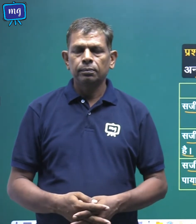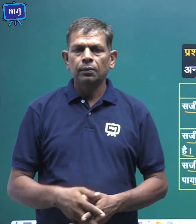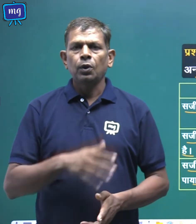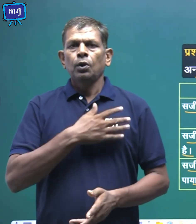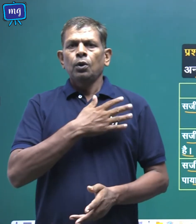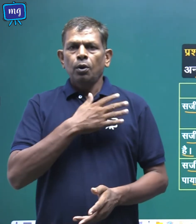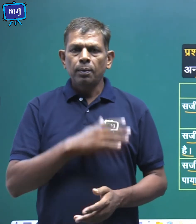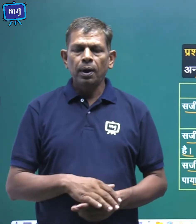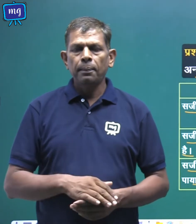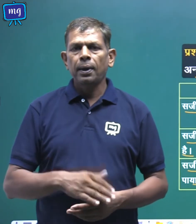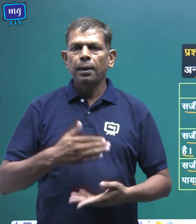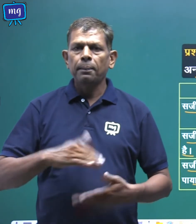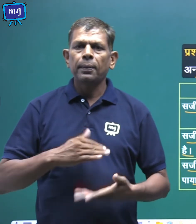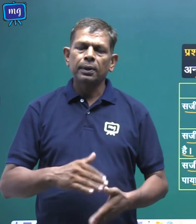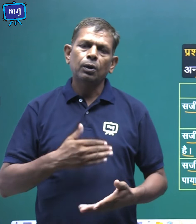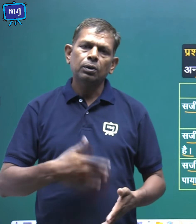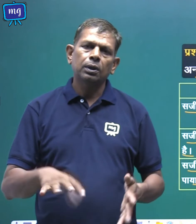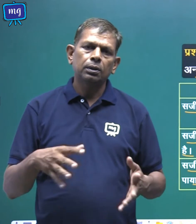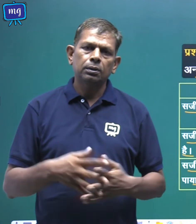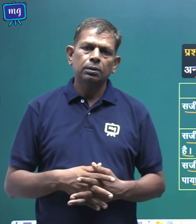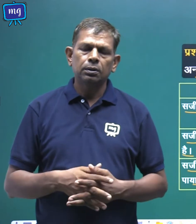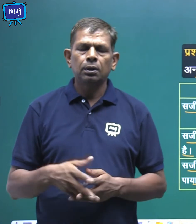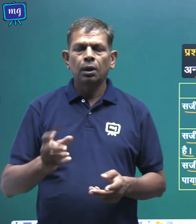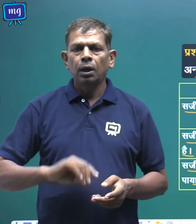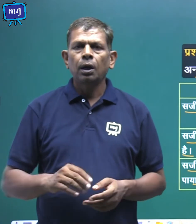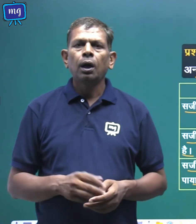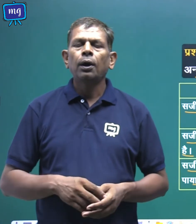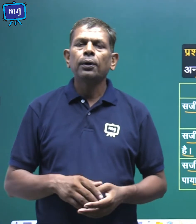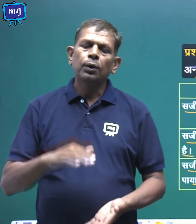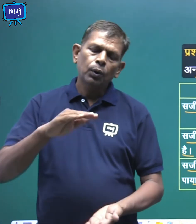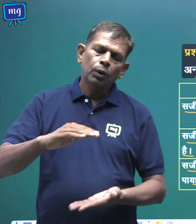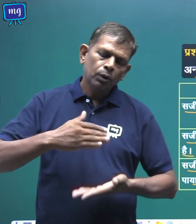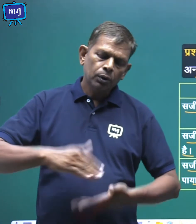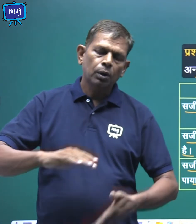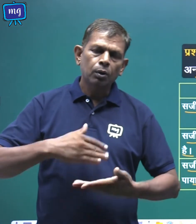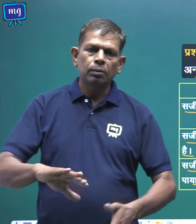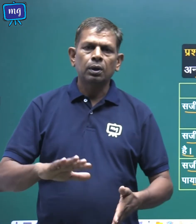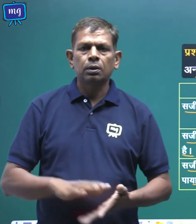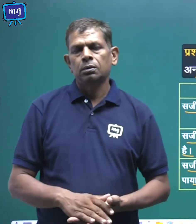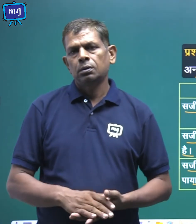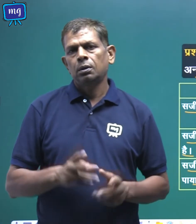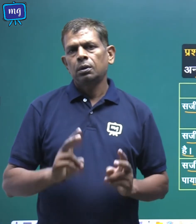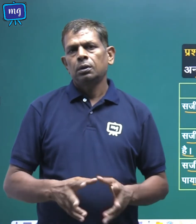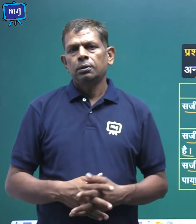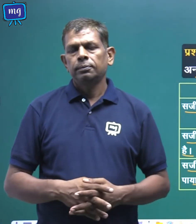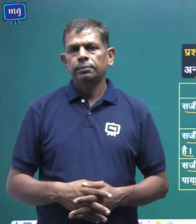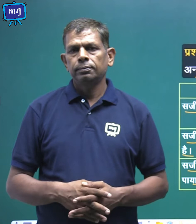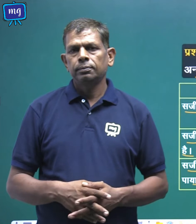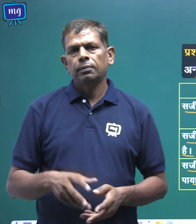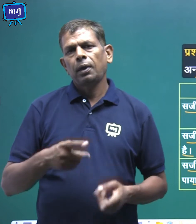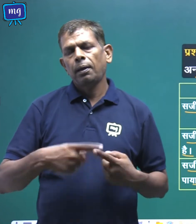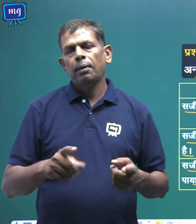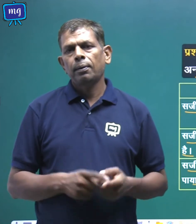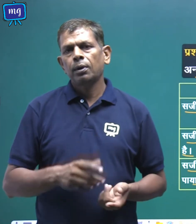सजीवों में प्रजनन होता है, यानी संतान की उत्पत्ति पाई जाती है,